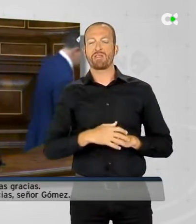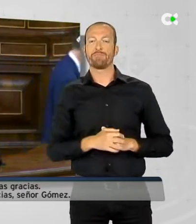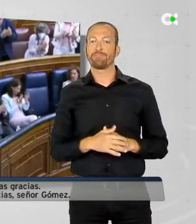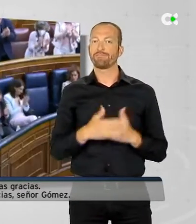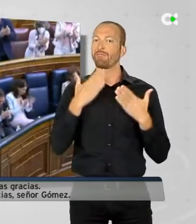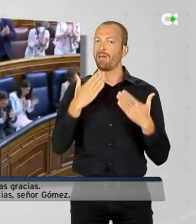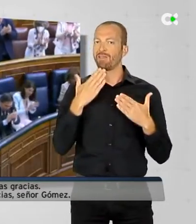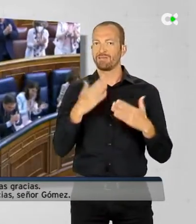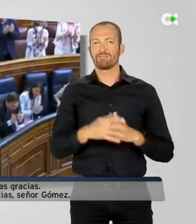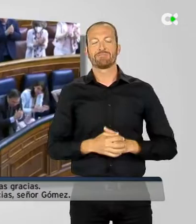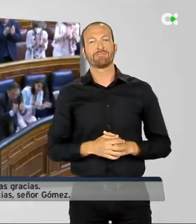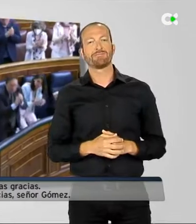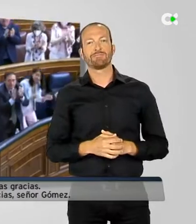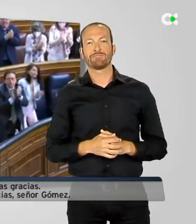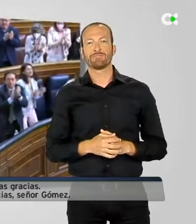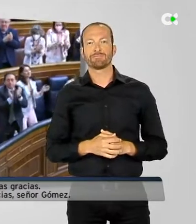Gómez.